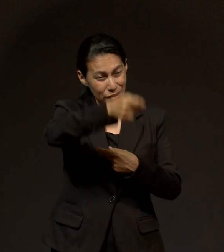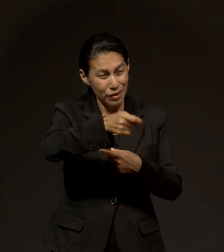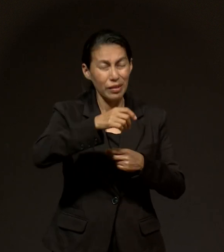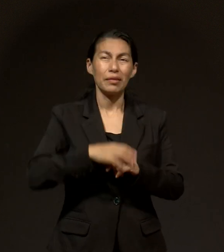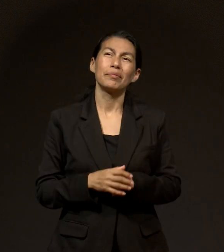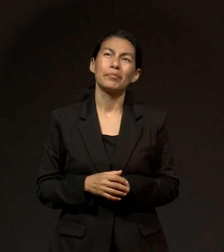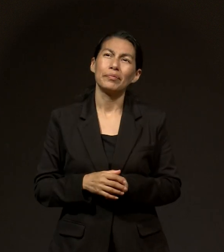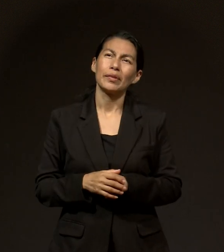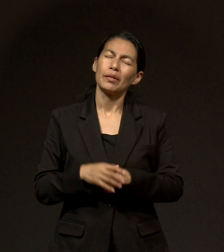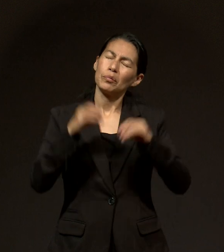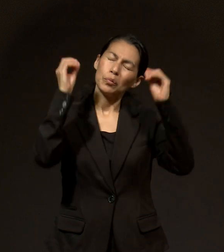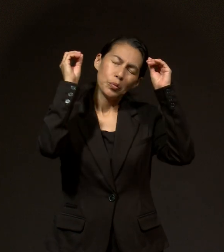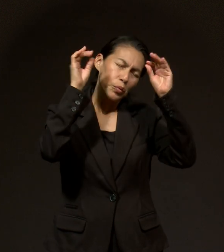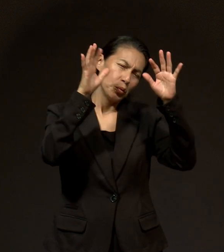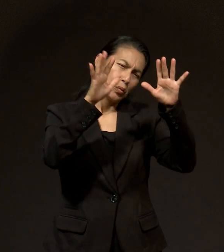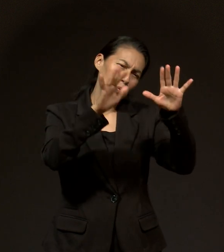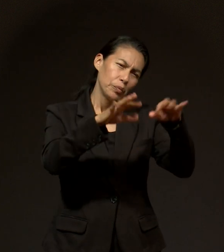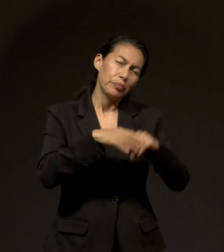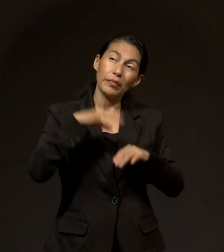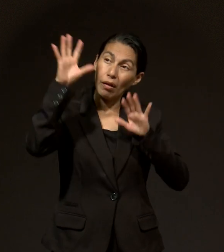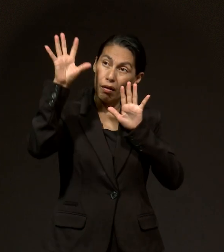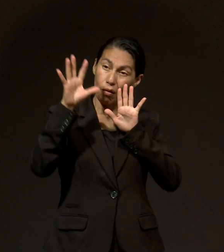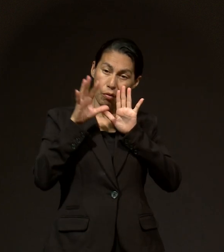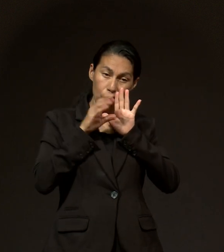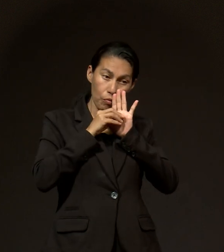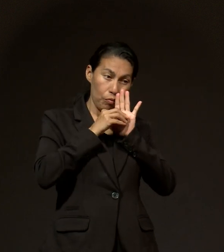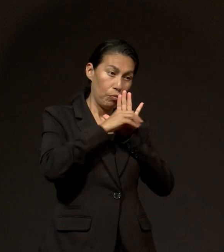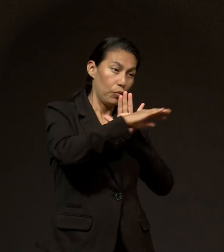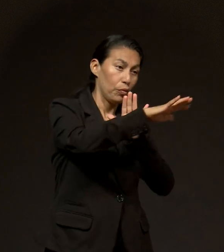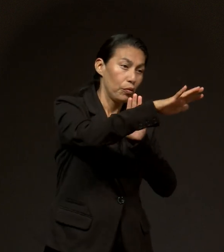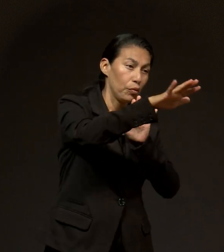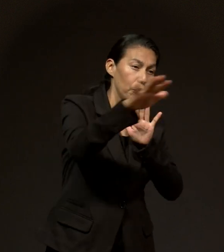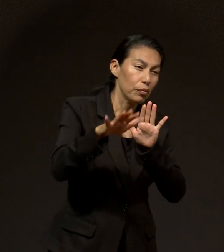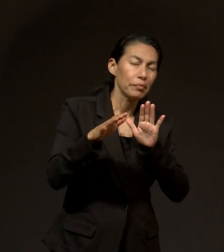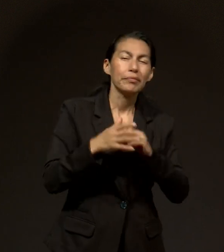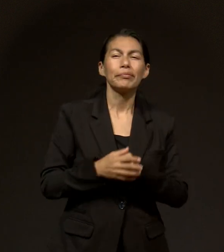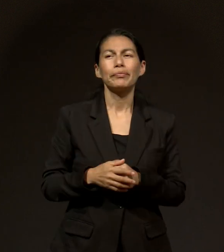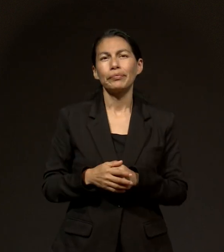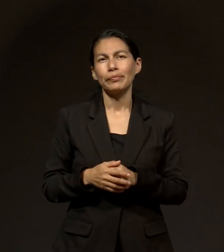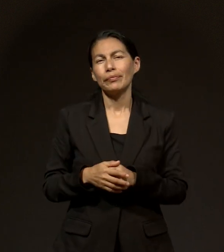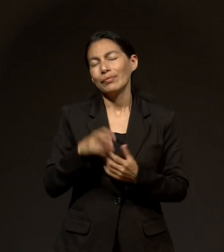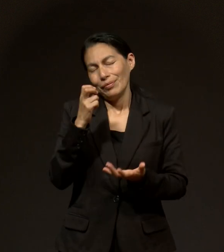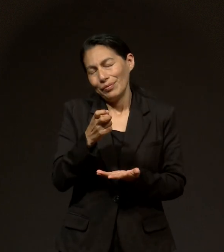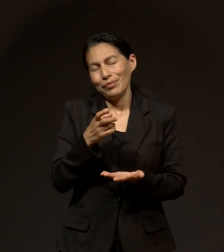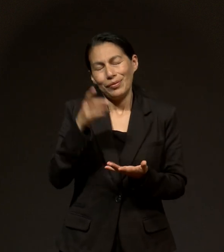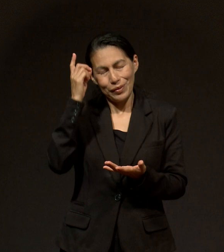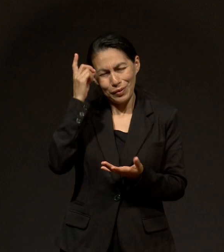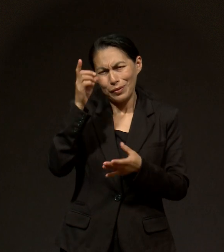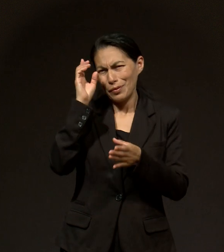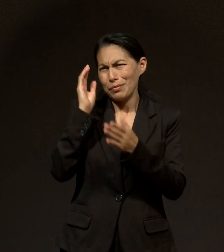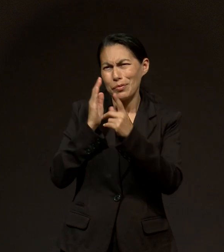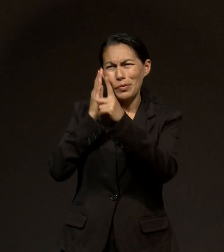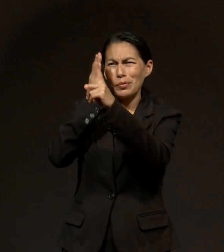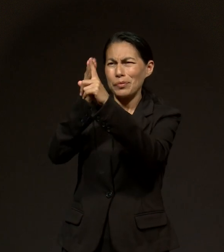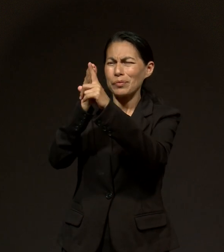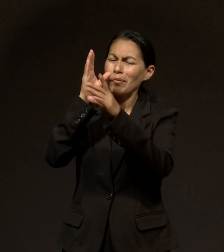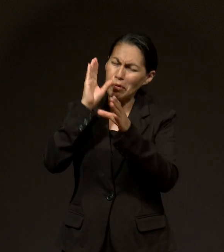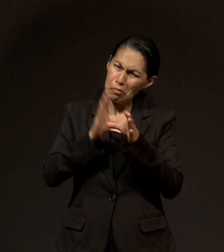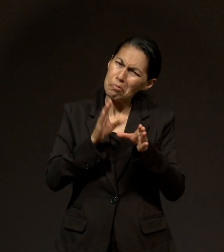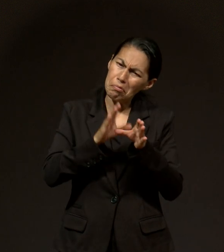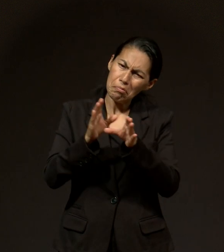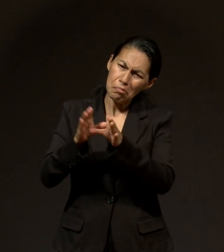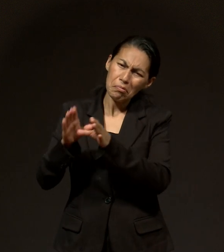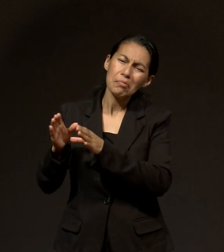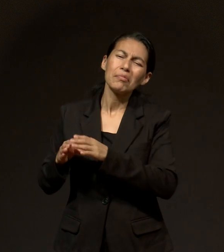misericordia de Dios y la gracia de Dios fluya a través de nosotros a otros. Y de esa manera se va cumpliendo el